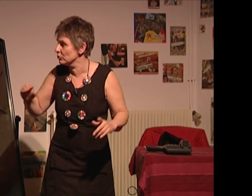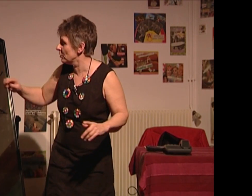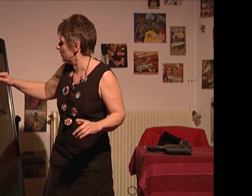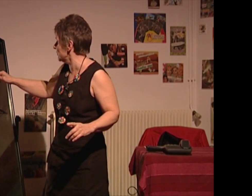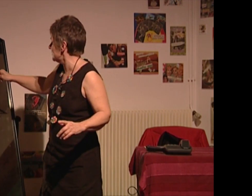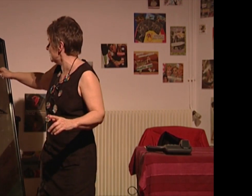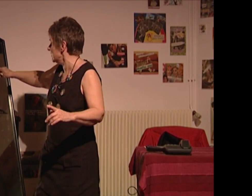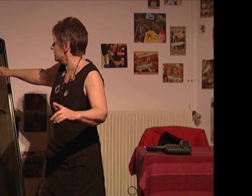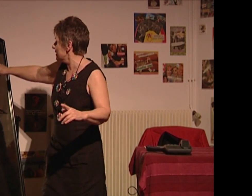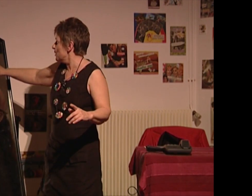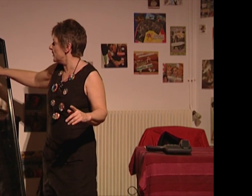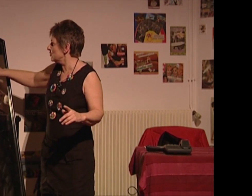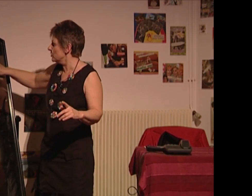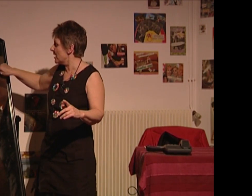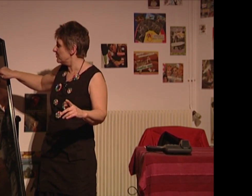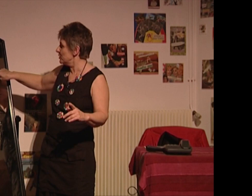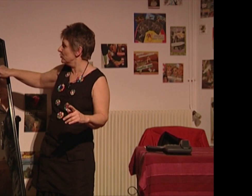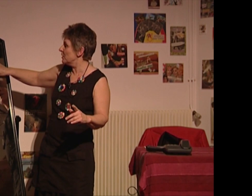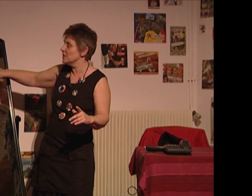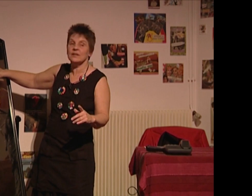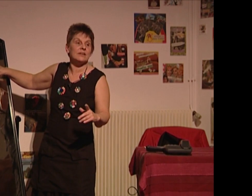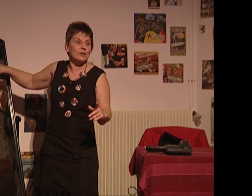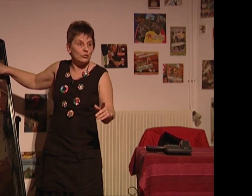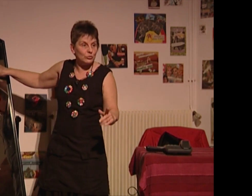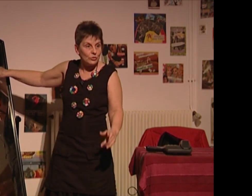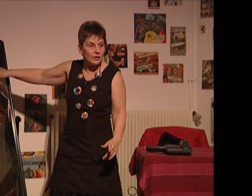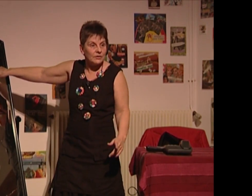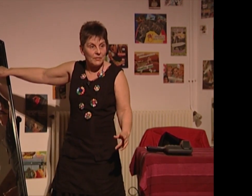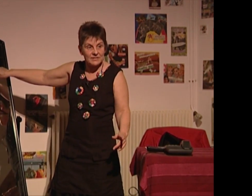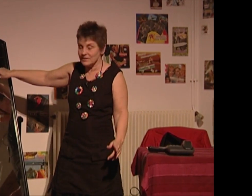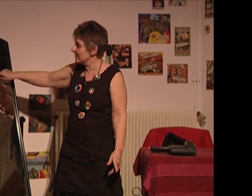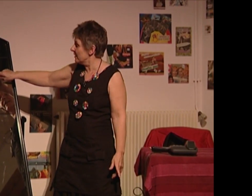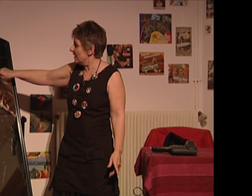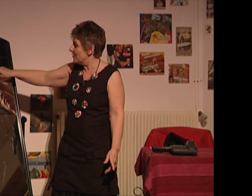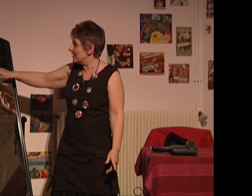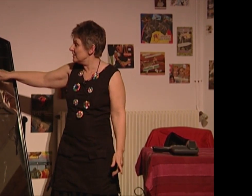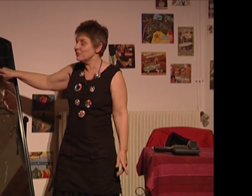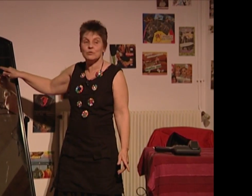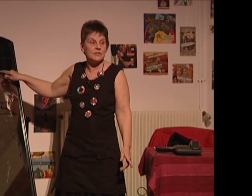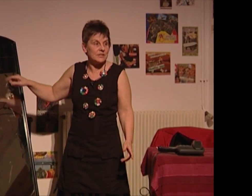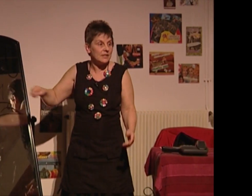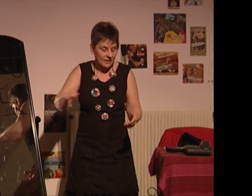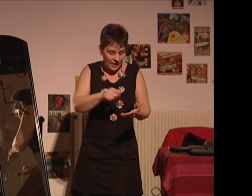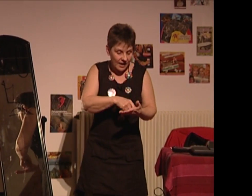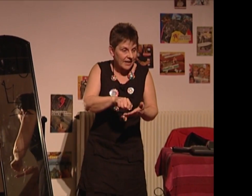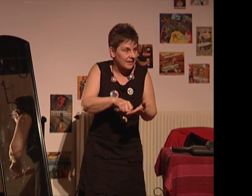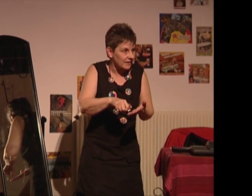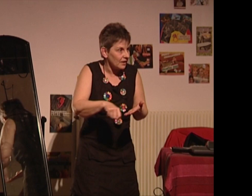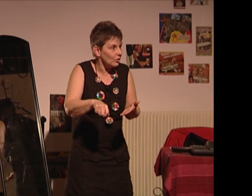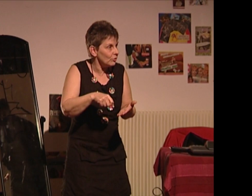la langue des signes, parce que la fille de mon amie sourde, Mathilde, avait la difficulté à écrire le